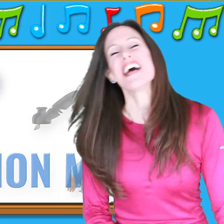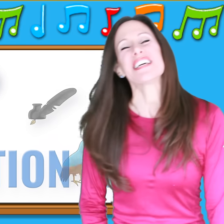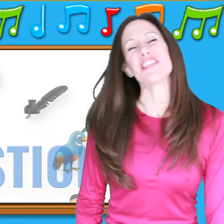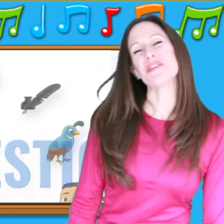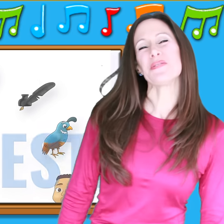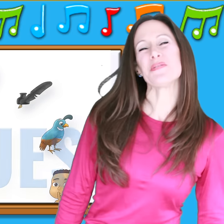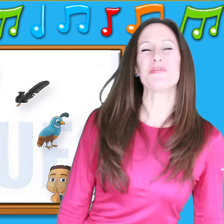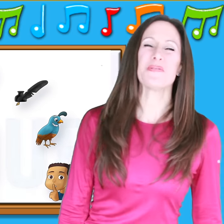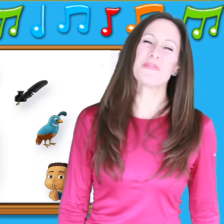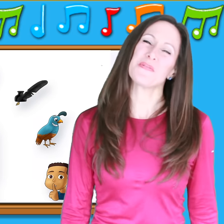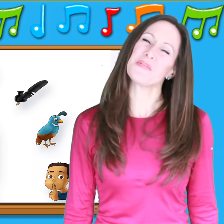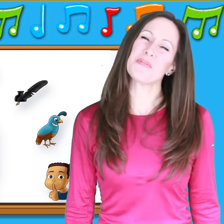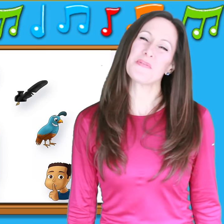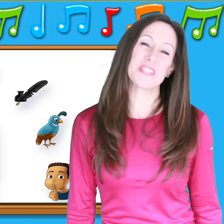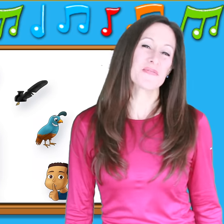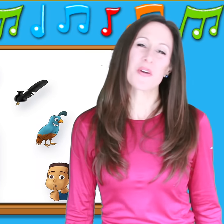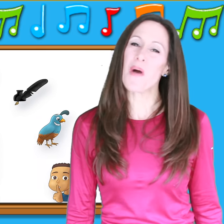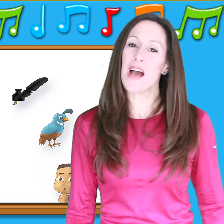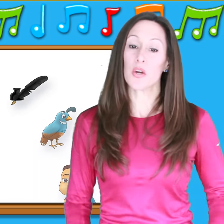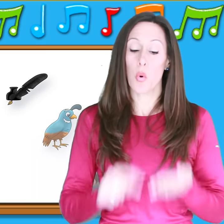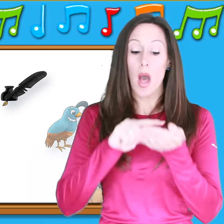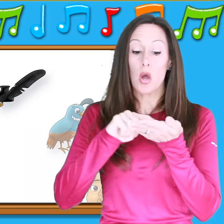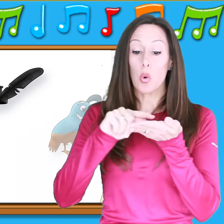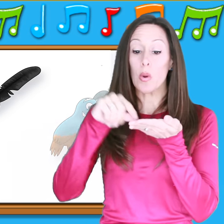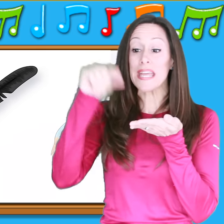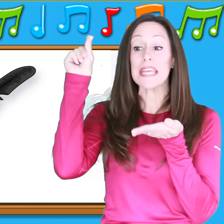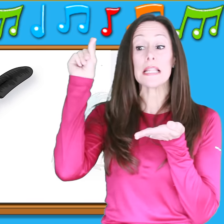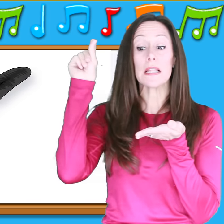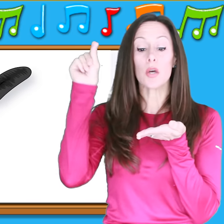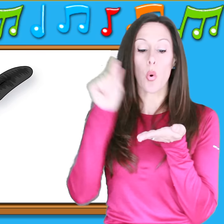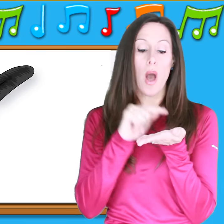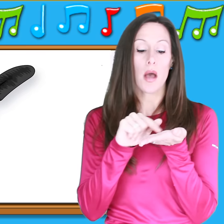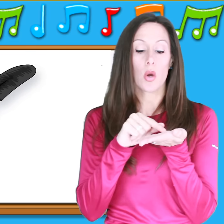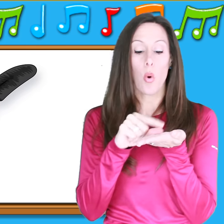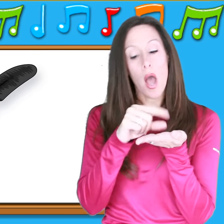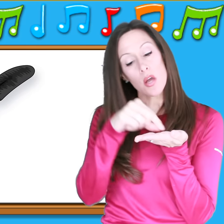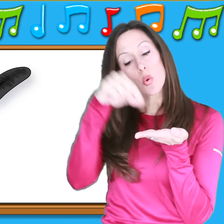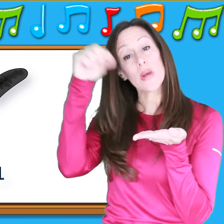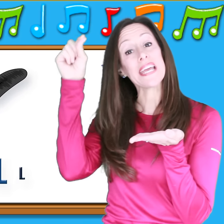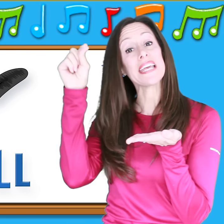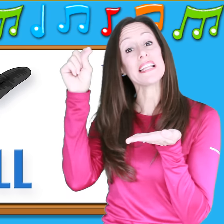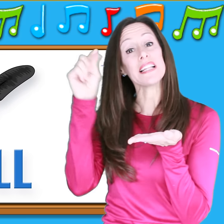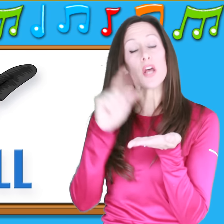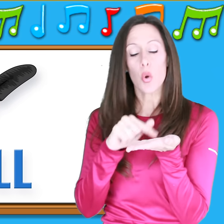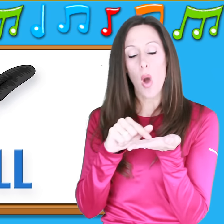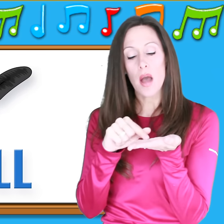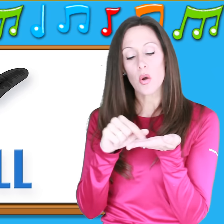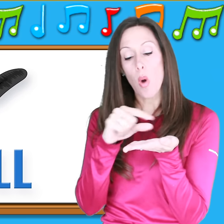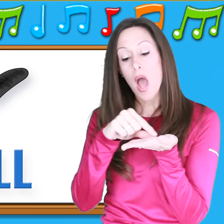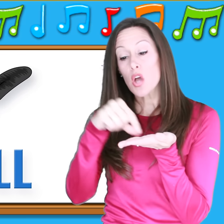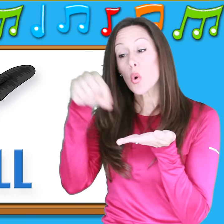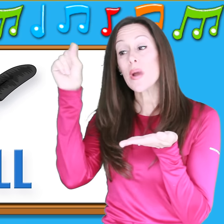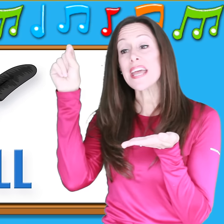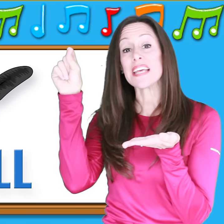Q is for qua, qua, quill, qua, qua, quill, qua, qua, quill.